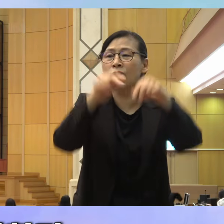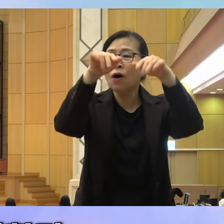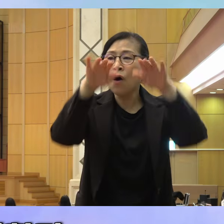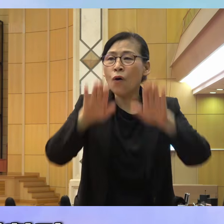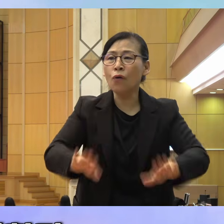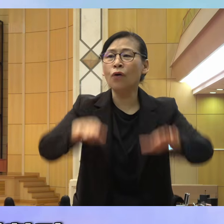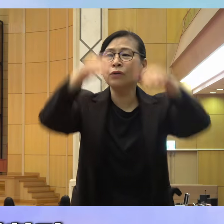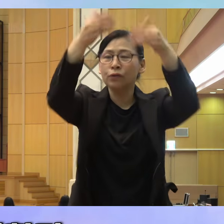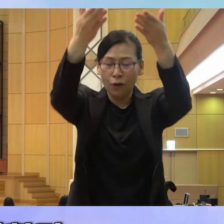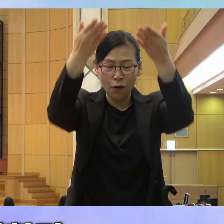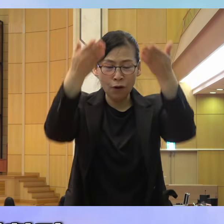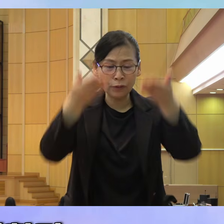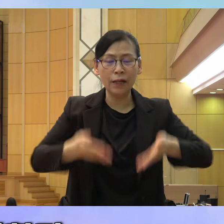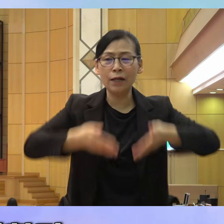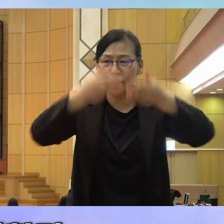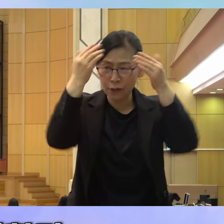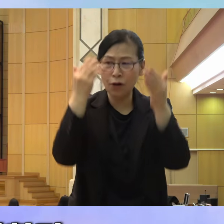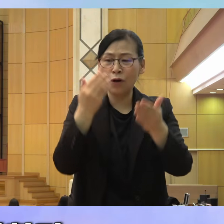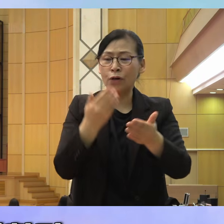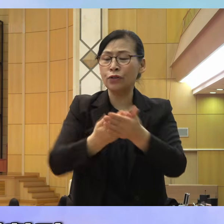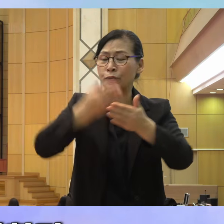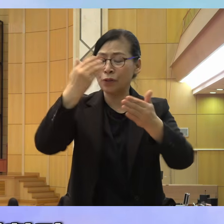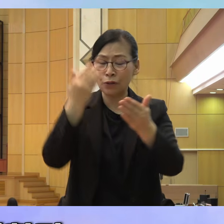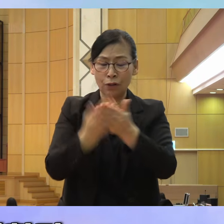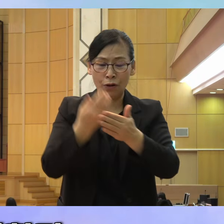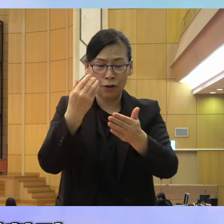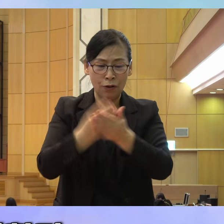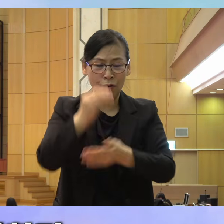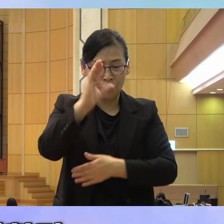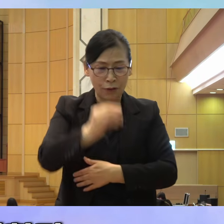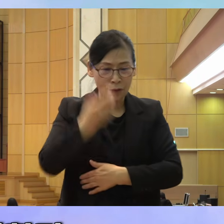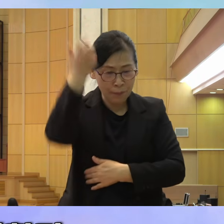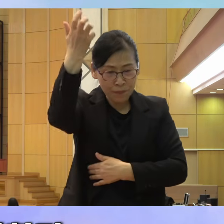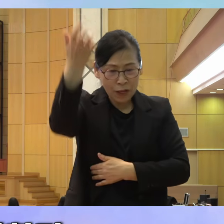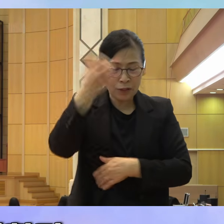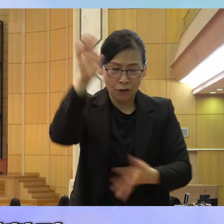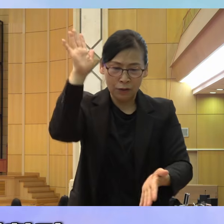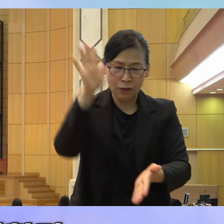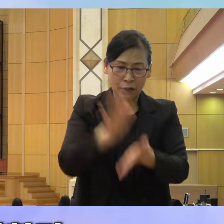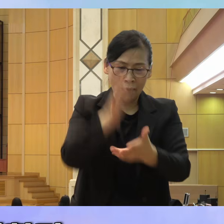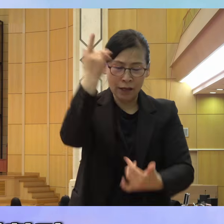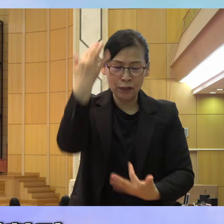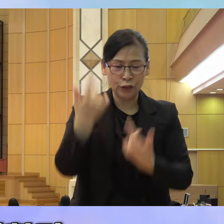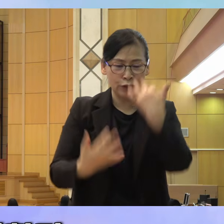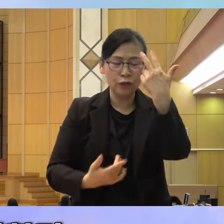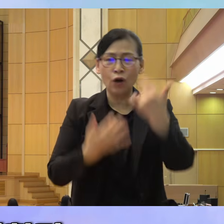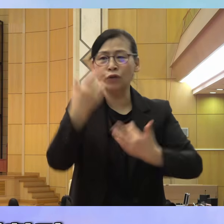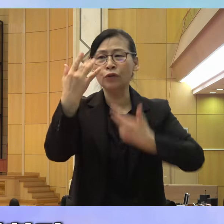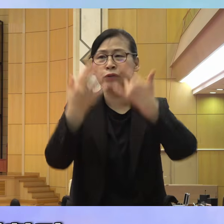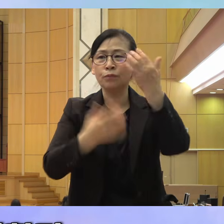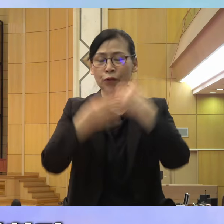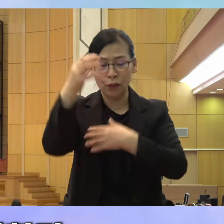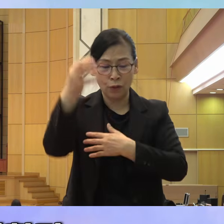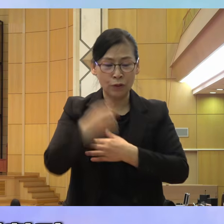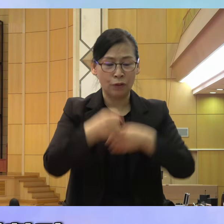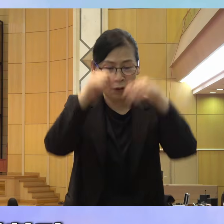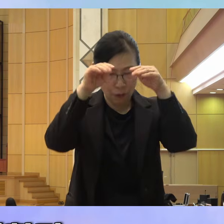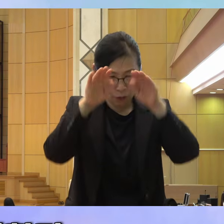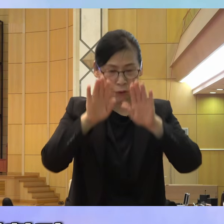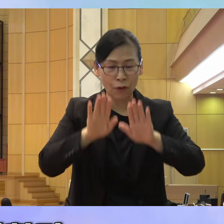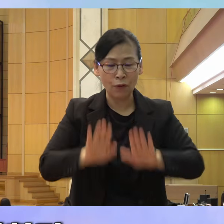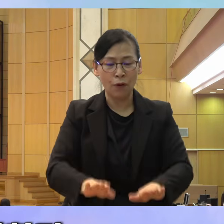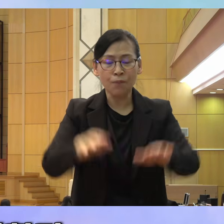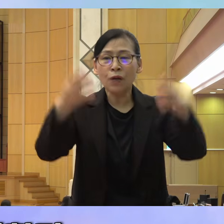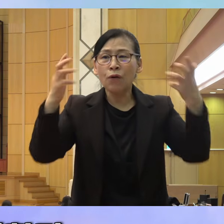은사들을 오늘도 내려 줍소서. 성령의 뜨거운 불길로서